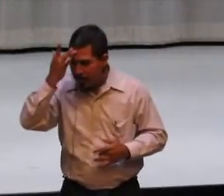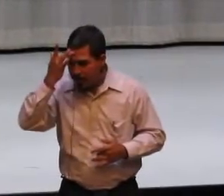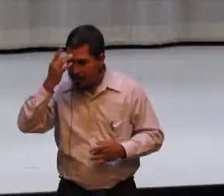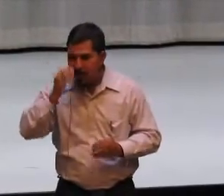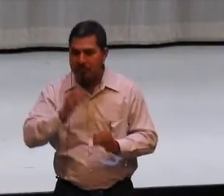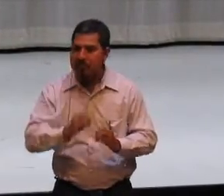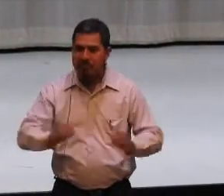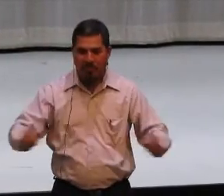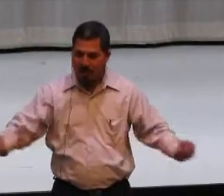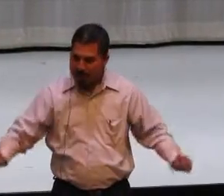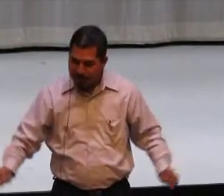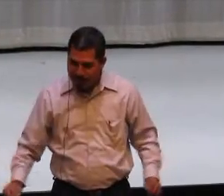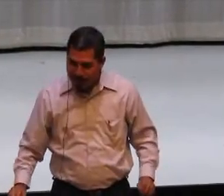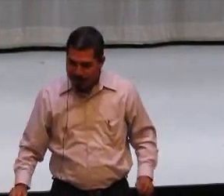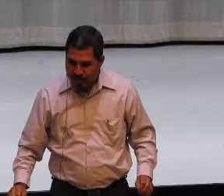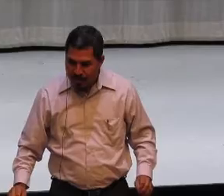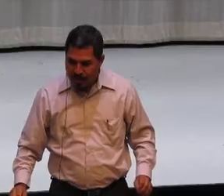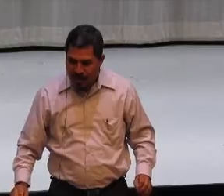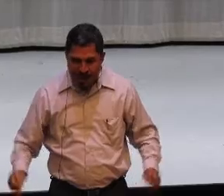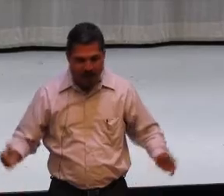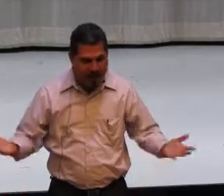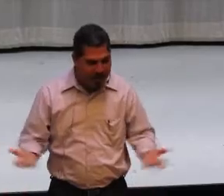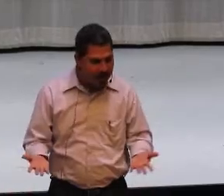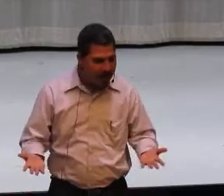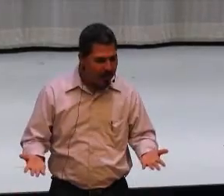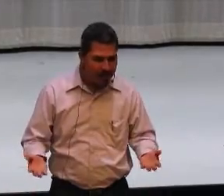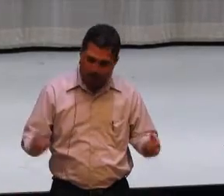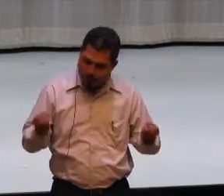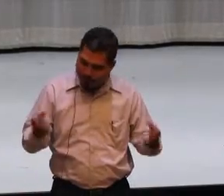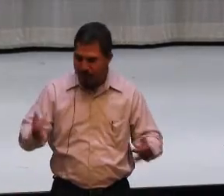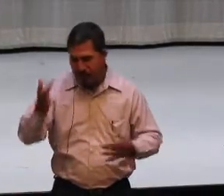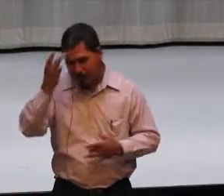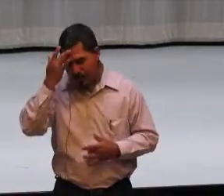enfermedades no hay. Aquí puño de enfermedades,